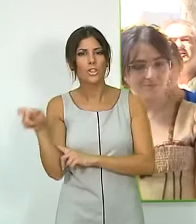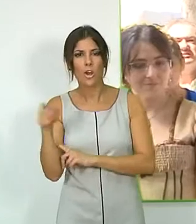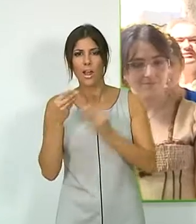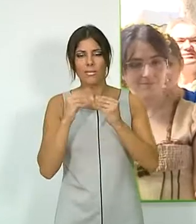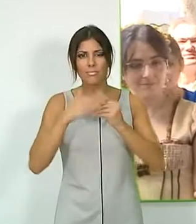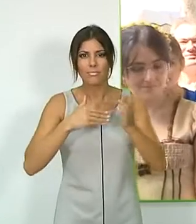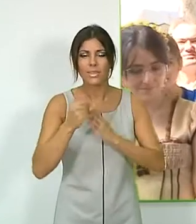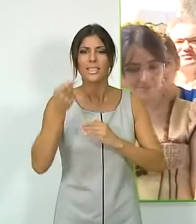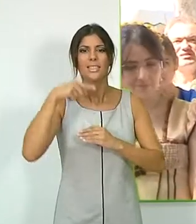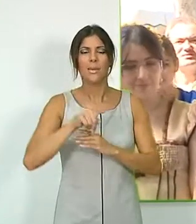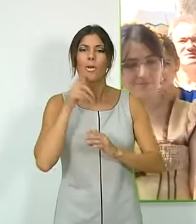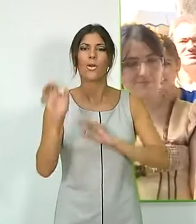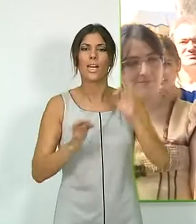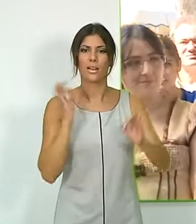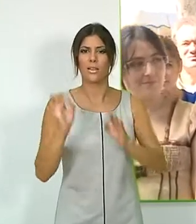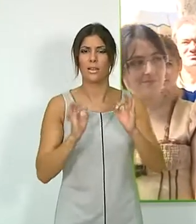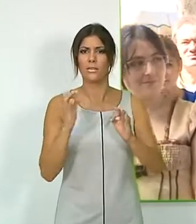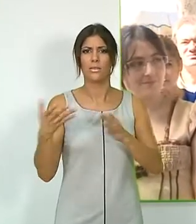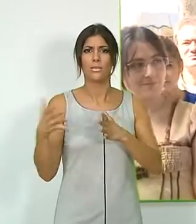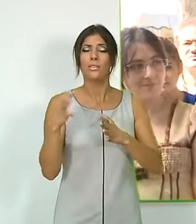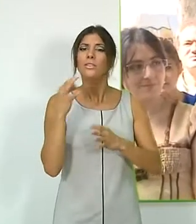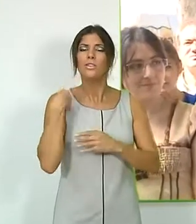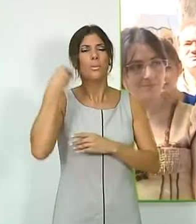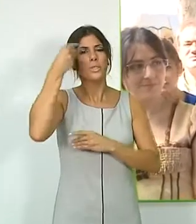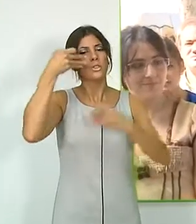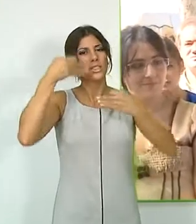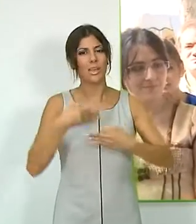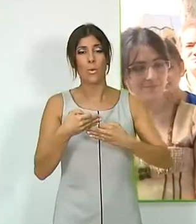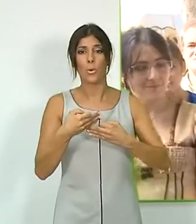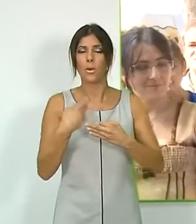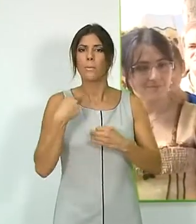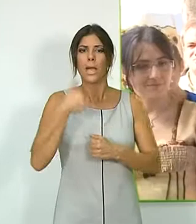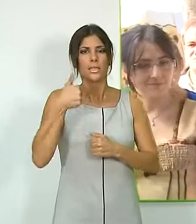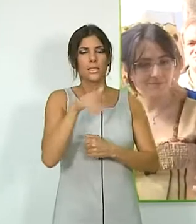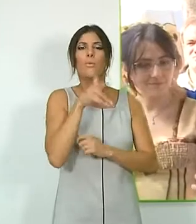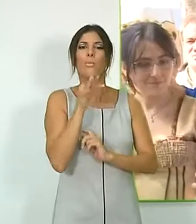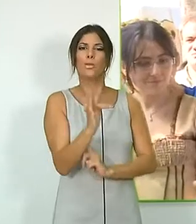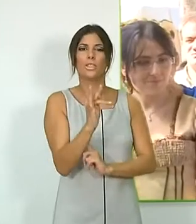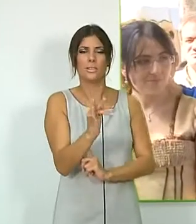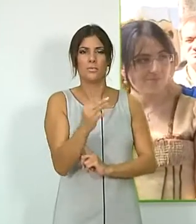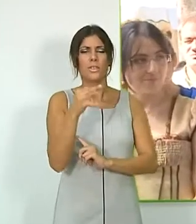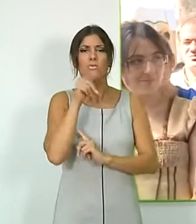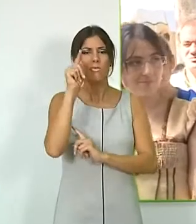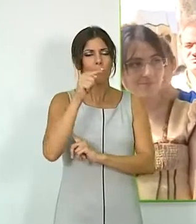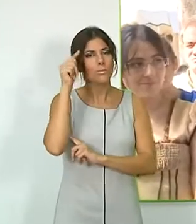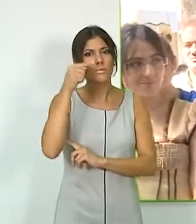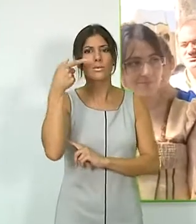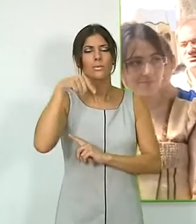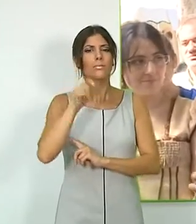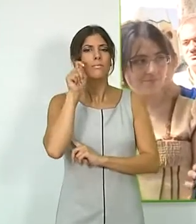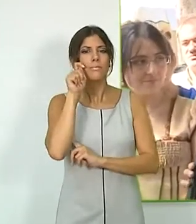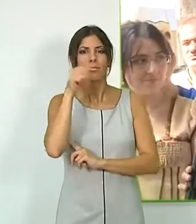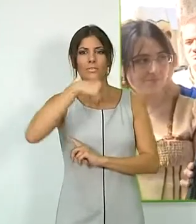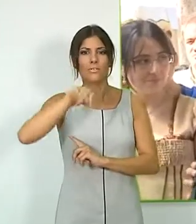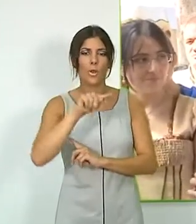están aquí y los que no están de nuestra ciudad, ¿no?, organizados en este caso alrededor de ACOSAFE, estoy convencido de que esa imagen base positiva, que es una pata más de